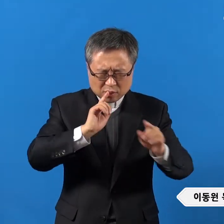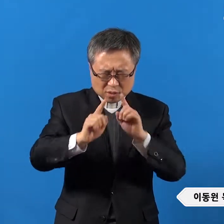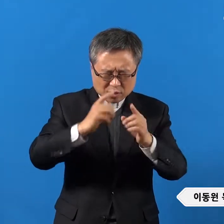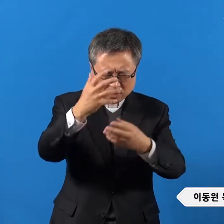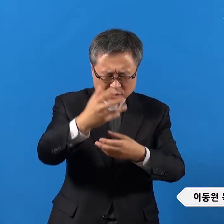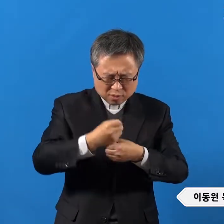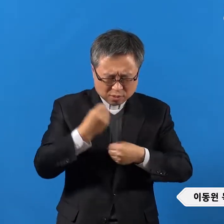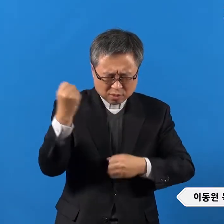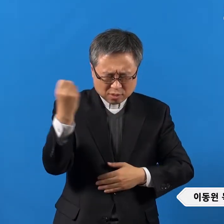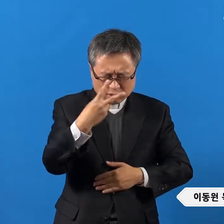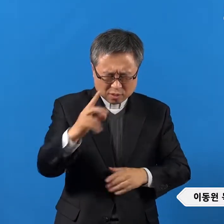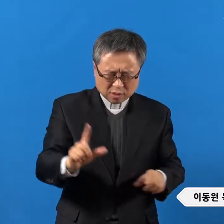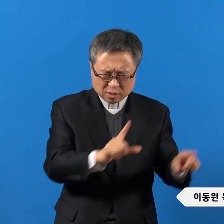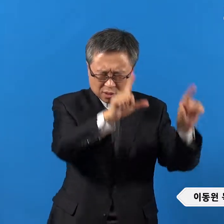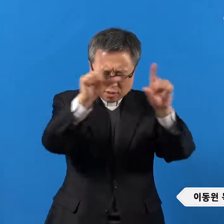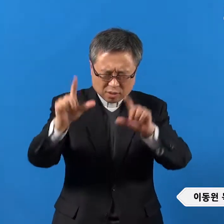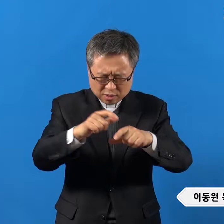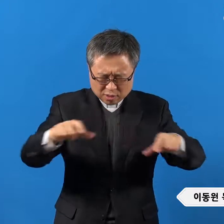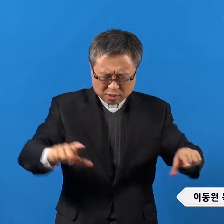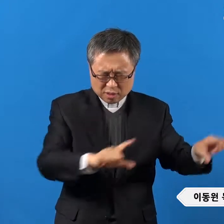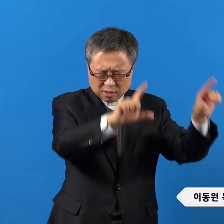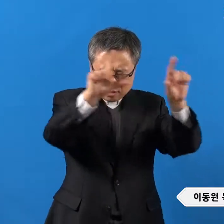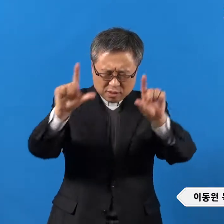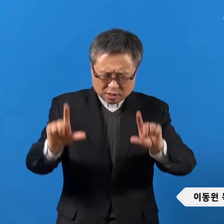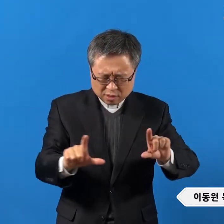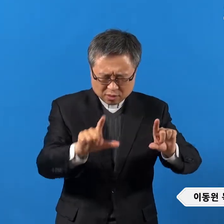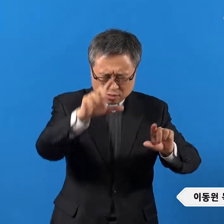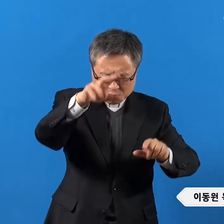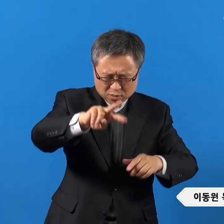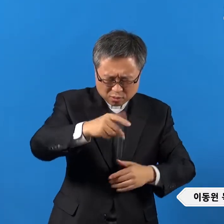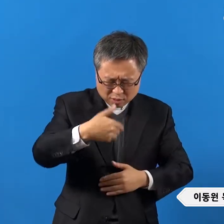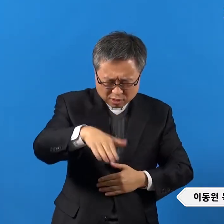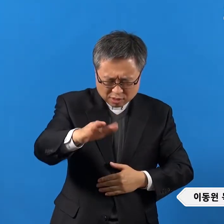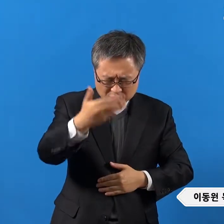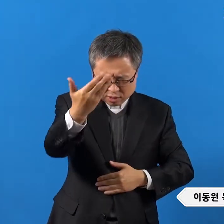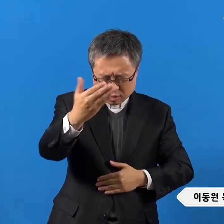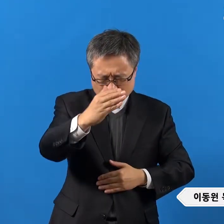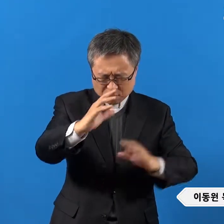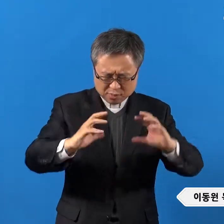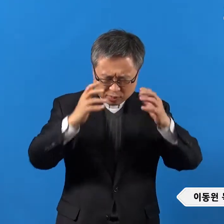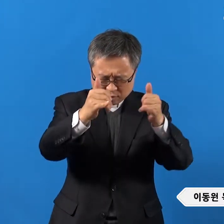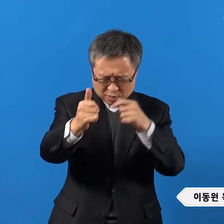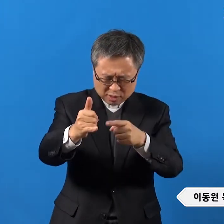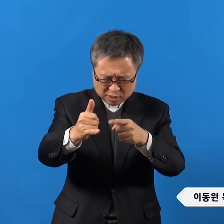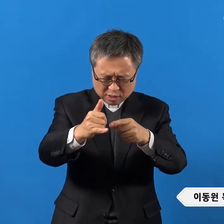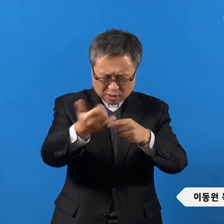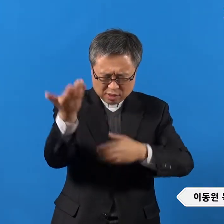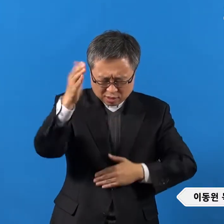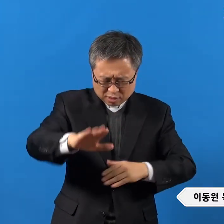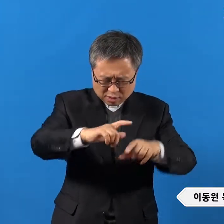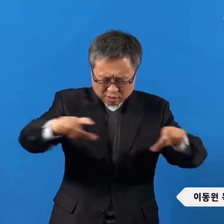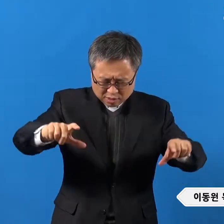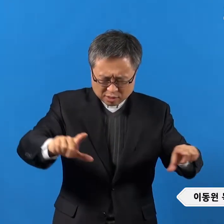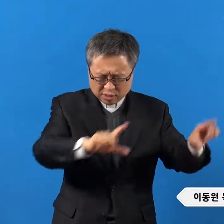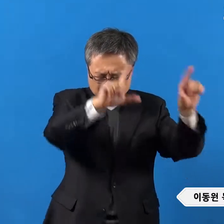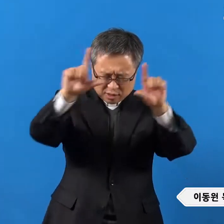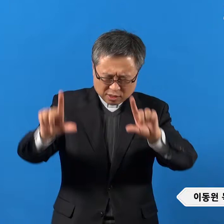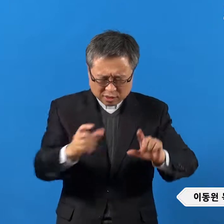다시 삶의 일상으로 돌아가는 당신의 백성들에게, 그러나 일상의 신비로, 일상의